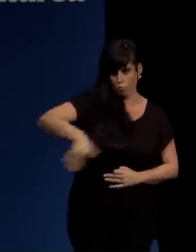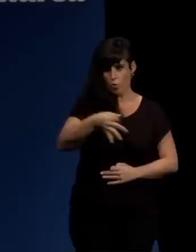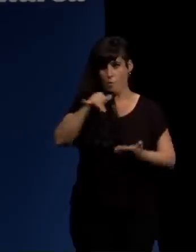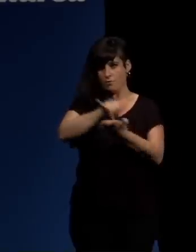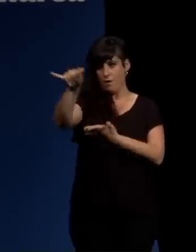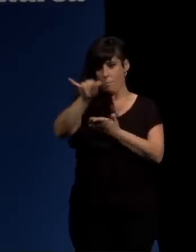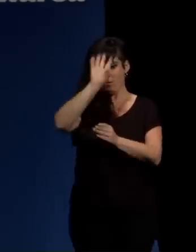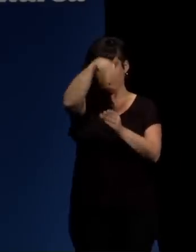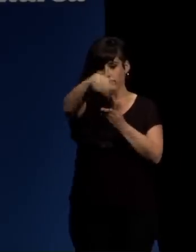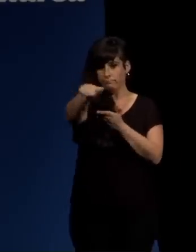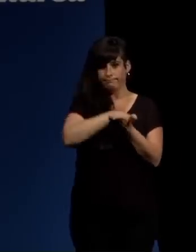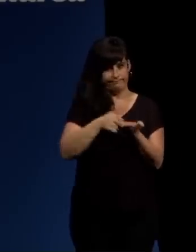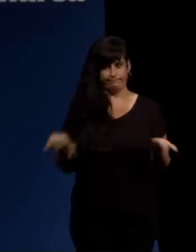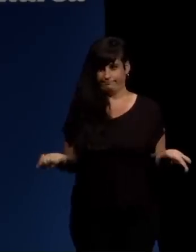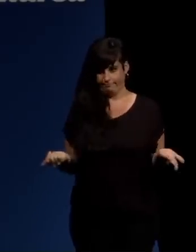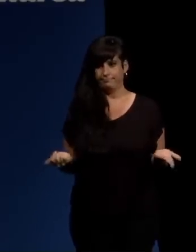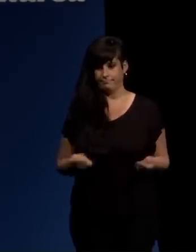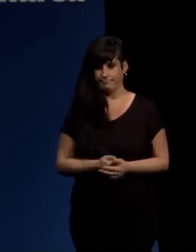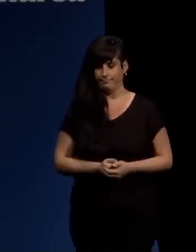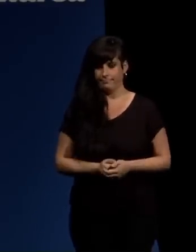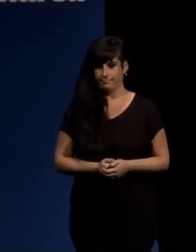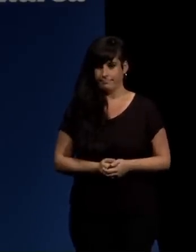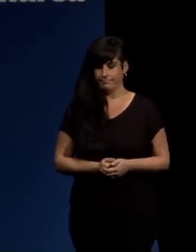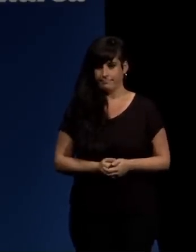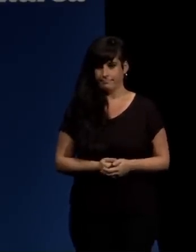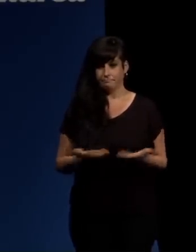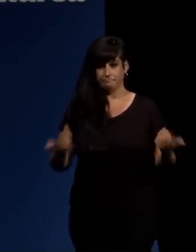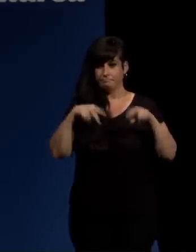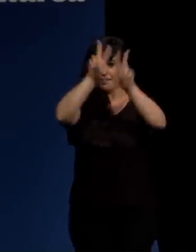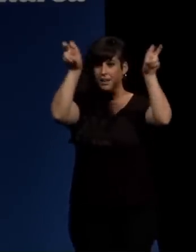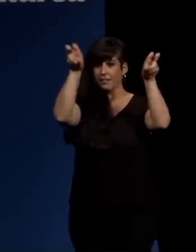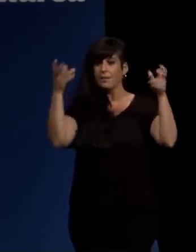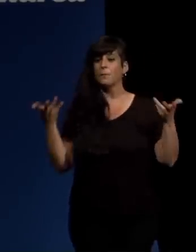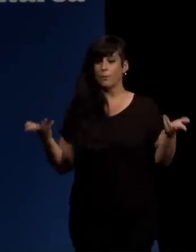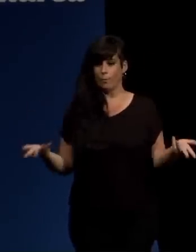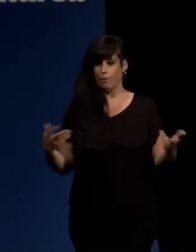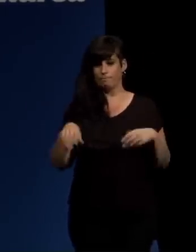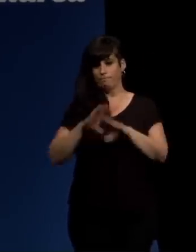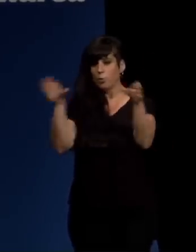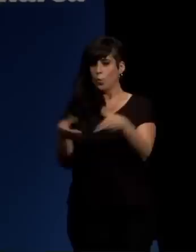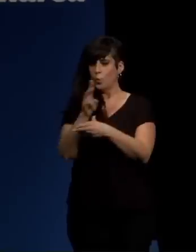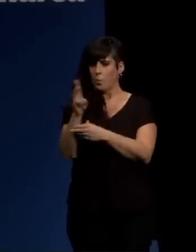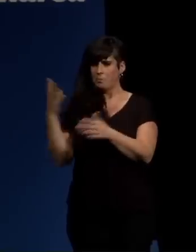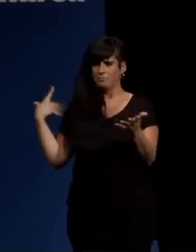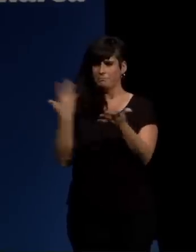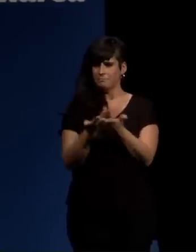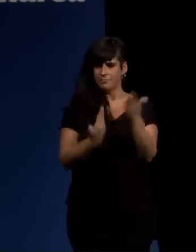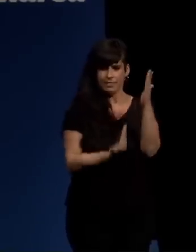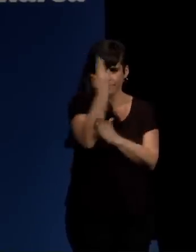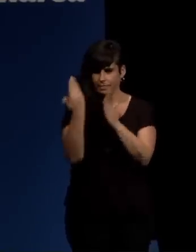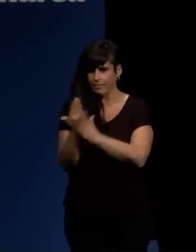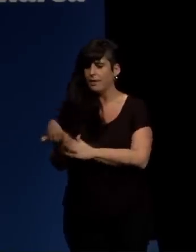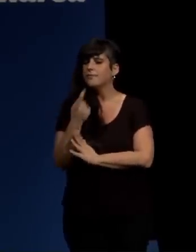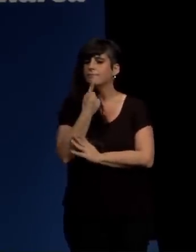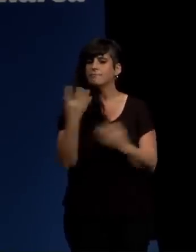aeroportos baleiros do avó para o neto. O lema do Partido Popular destes días, a idea forza,